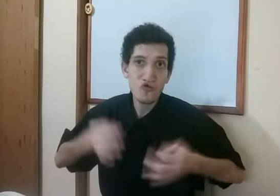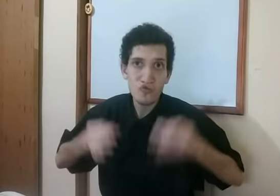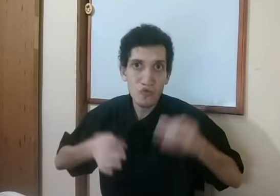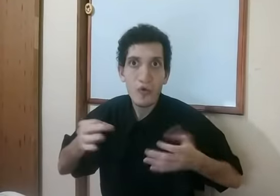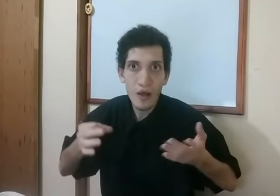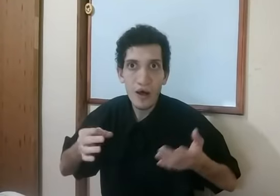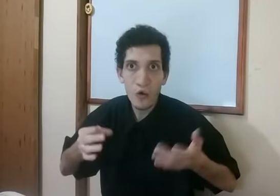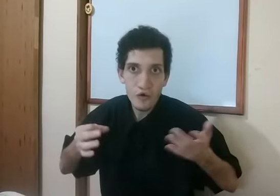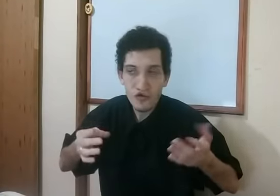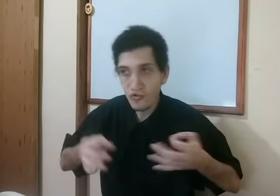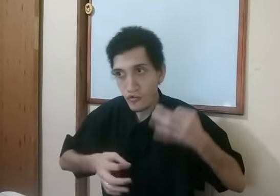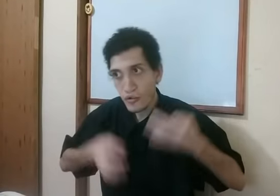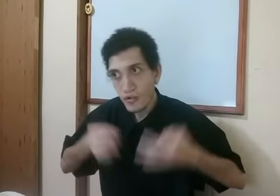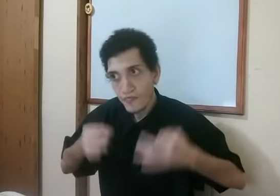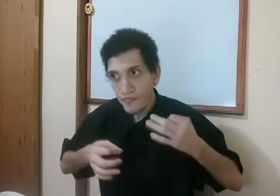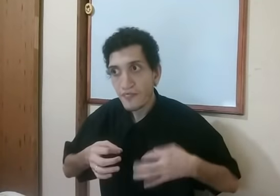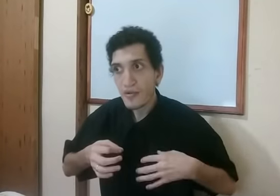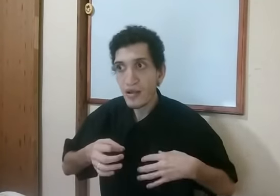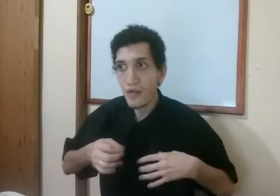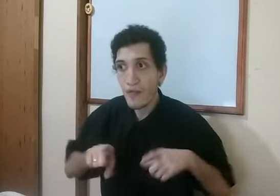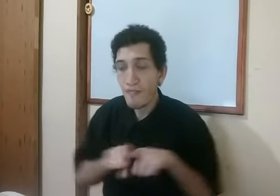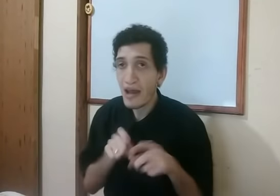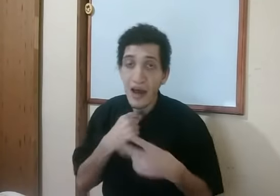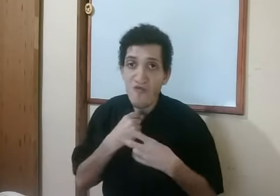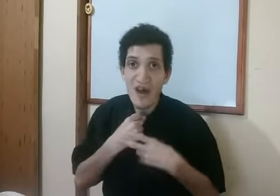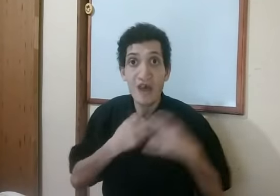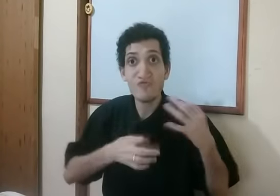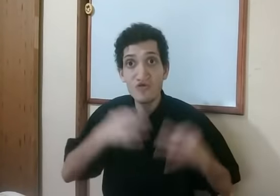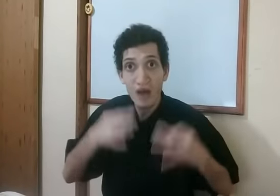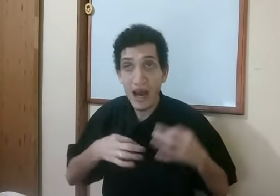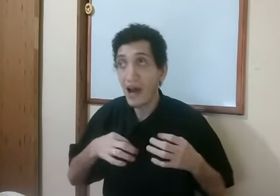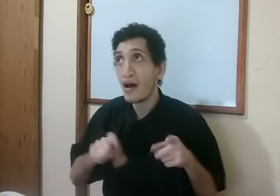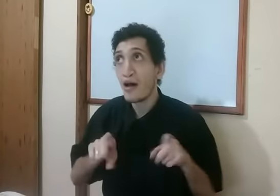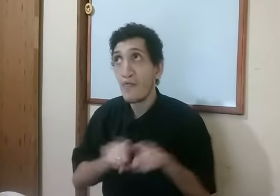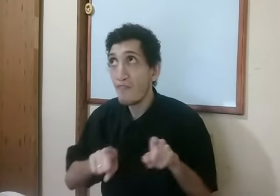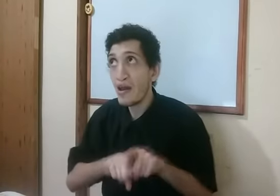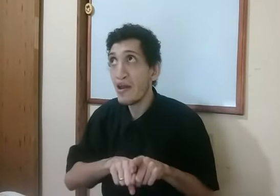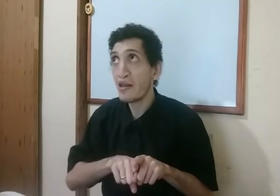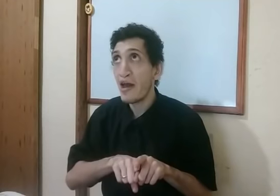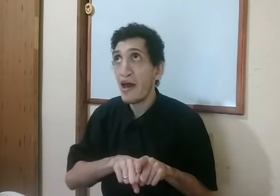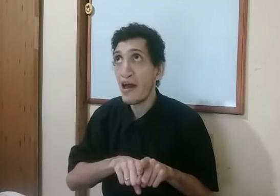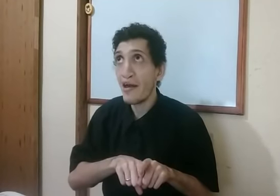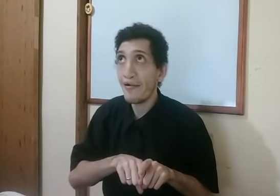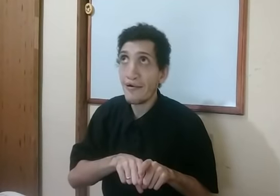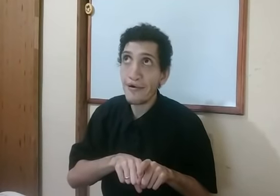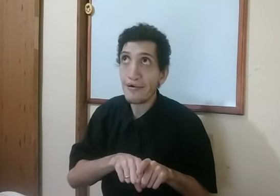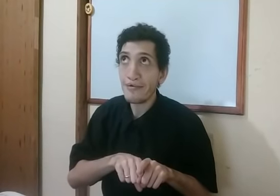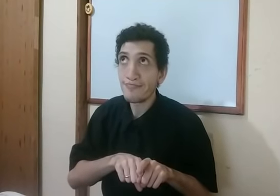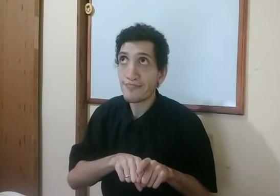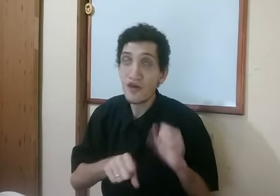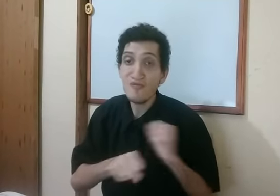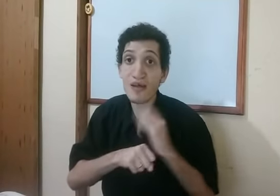julgo, né? O julgo também é o verbo julgar, também é